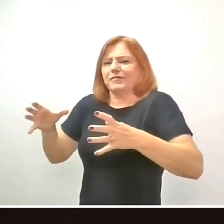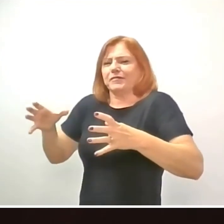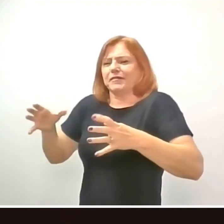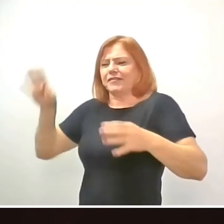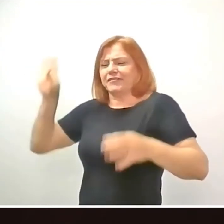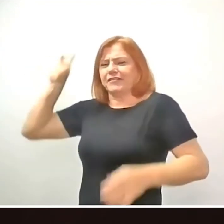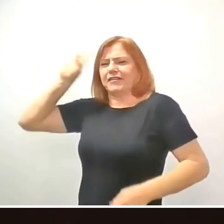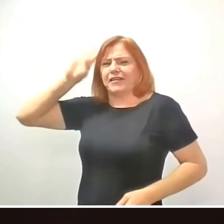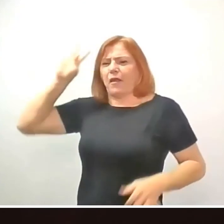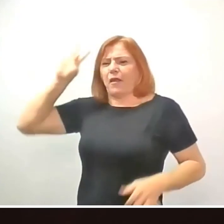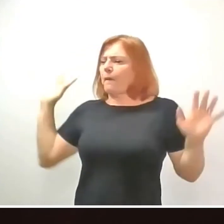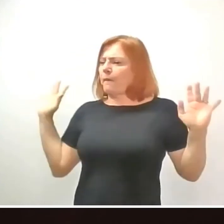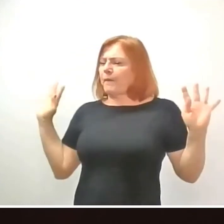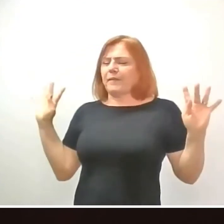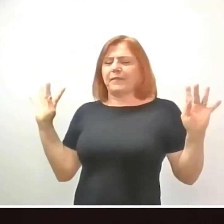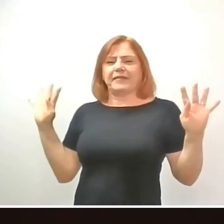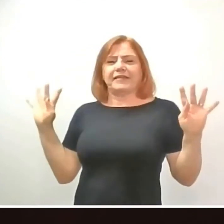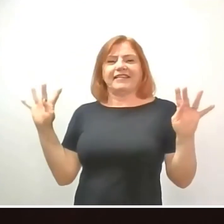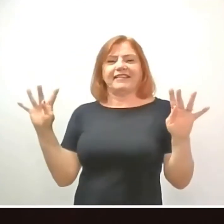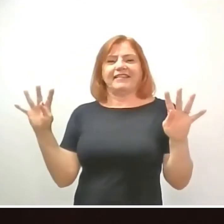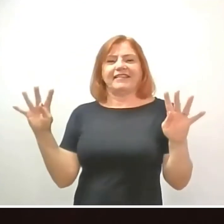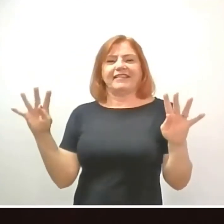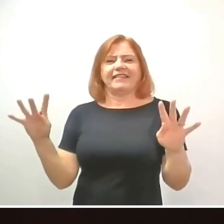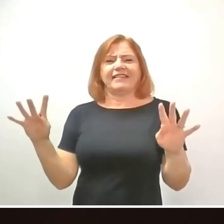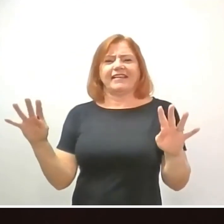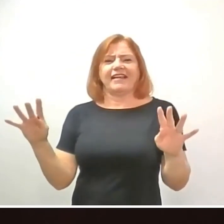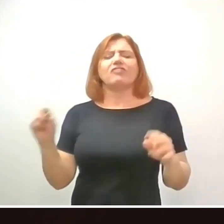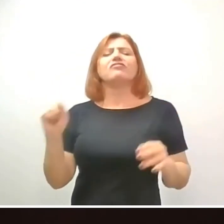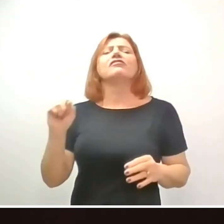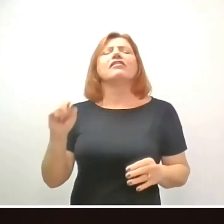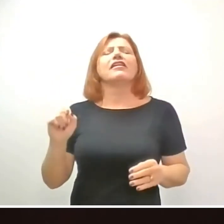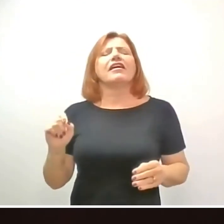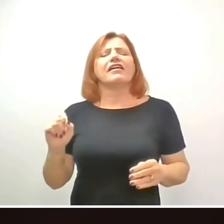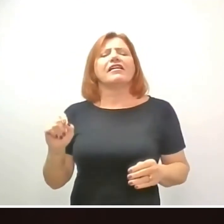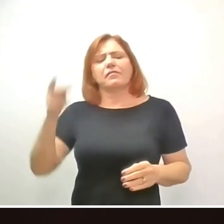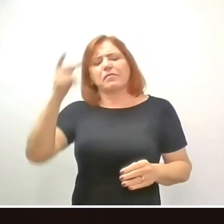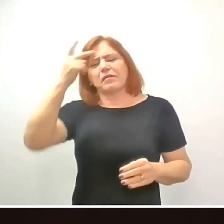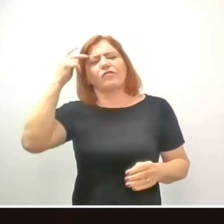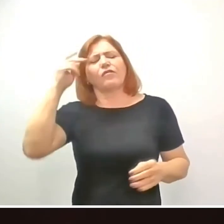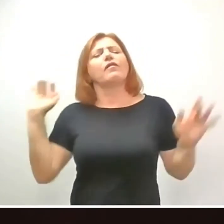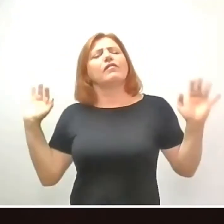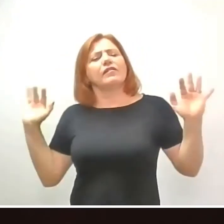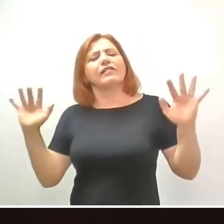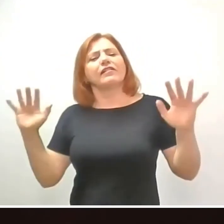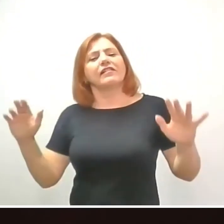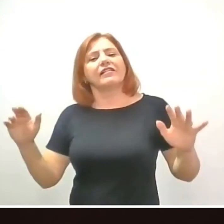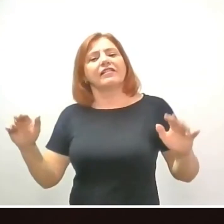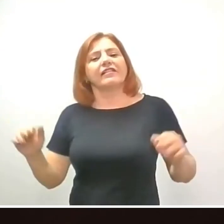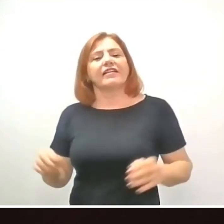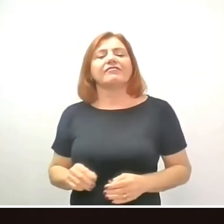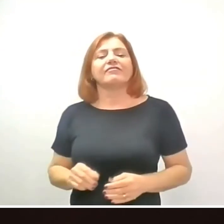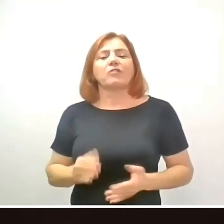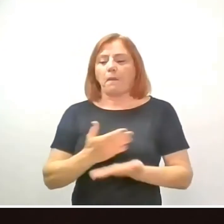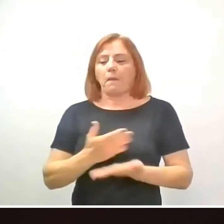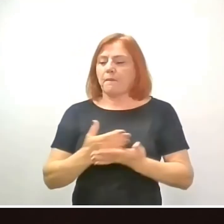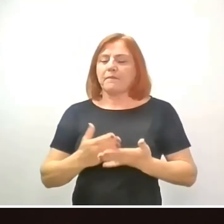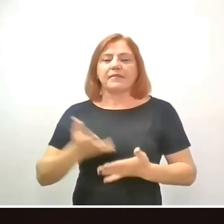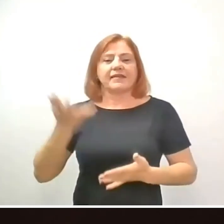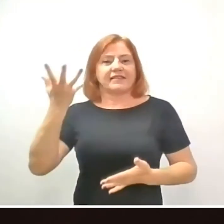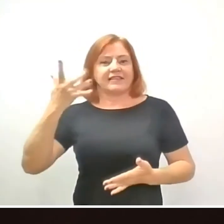Quando o Senhor voltar, essas crianças vão estar já mais crescidinho. E são os adolescentes de